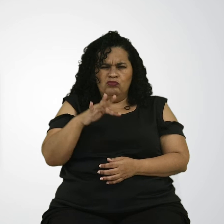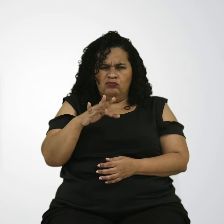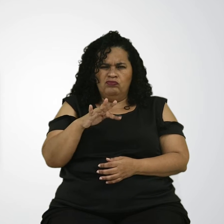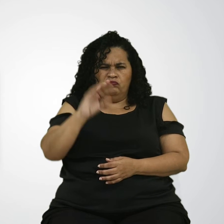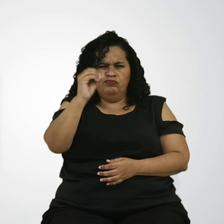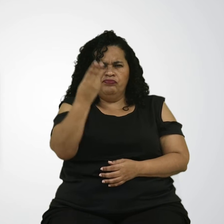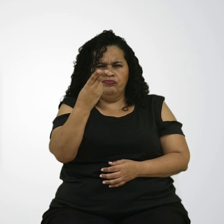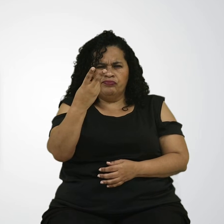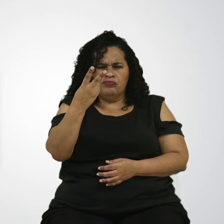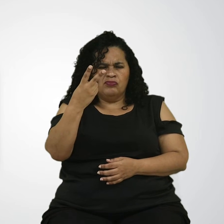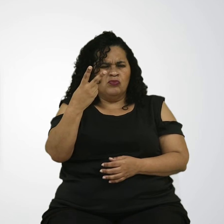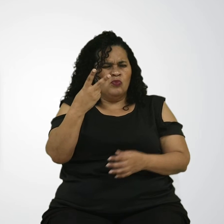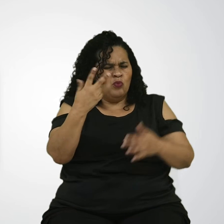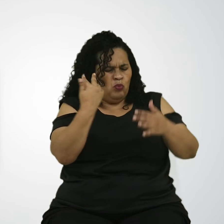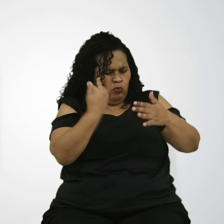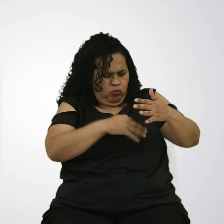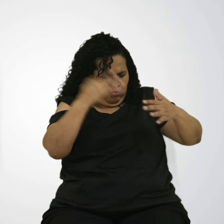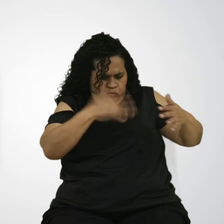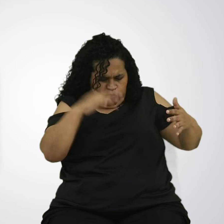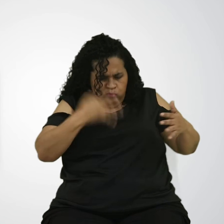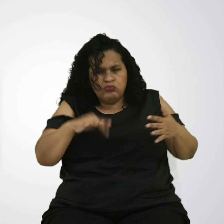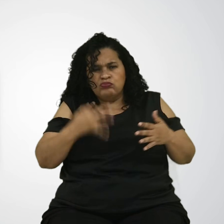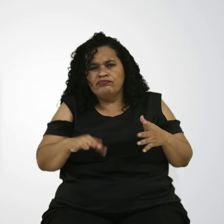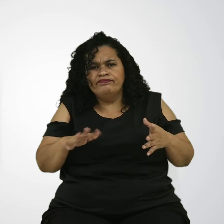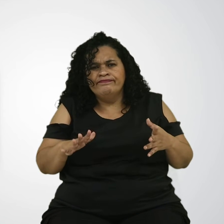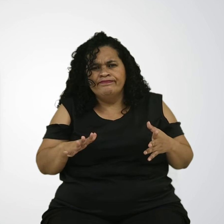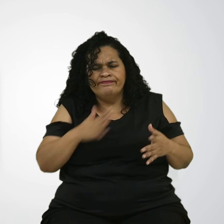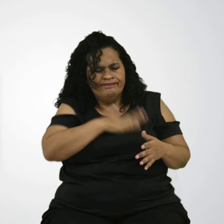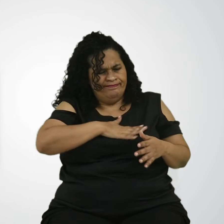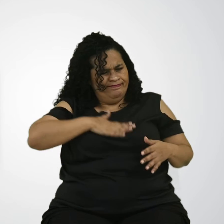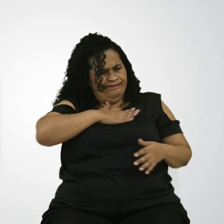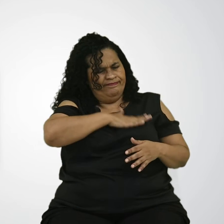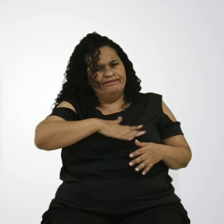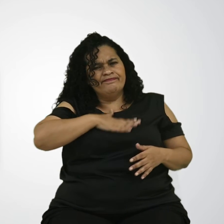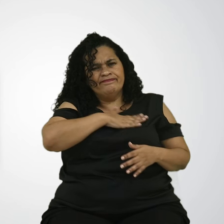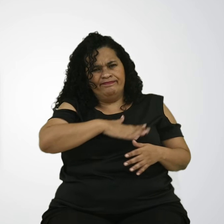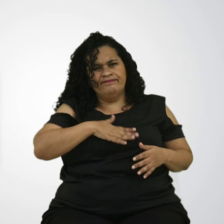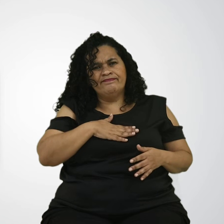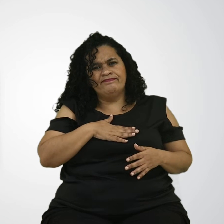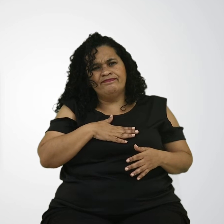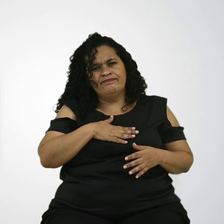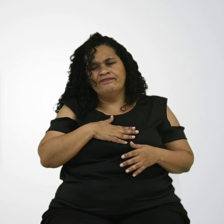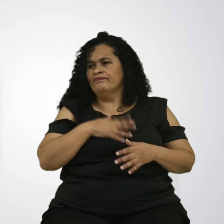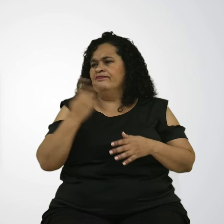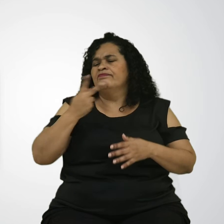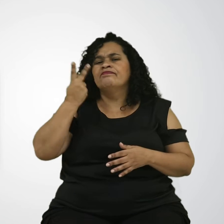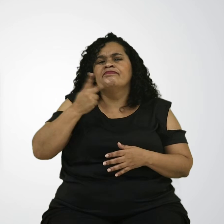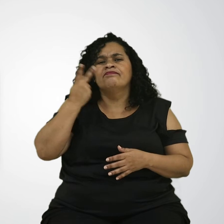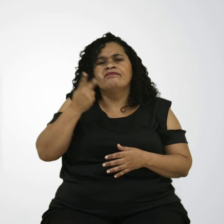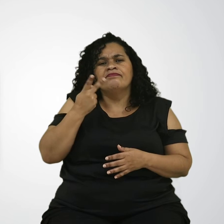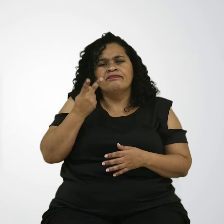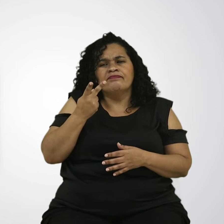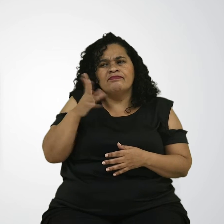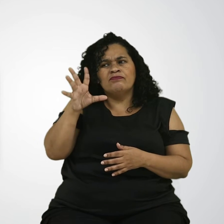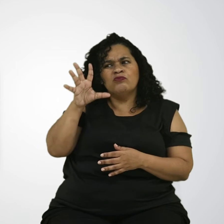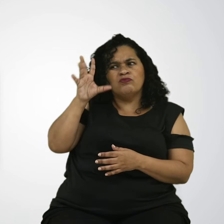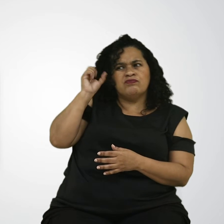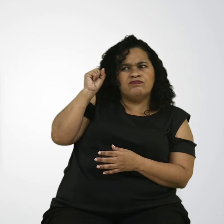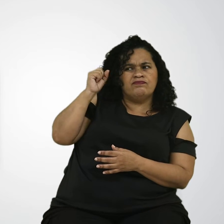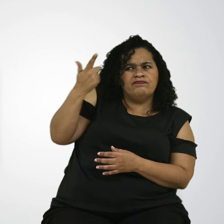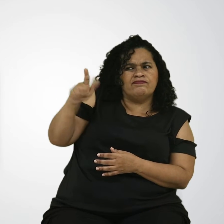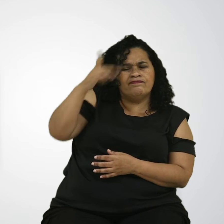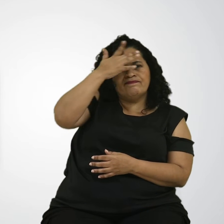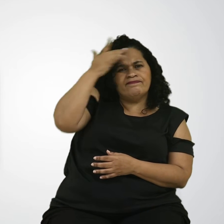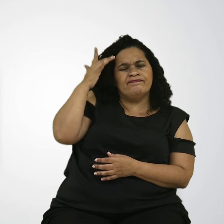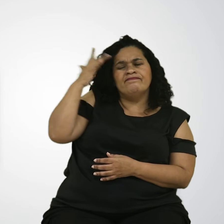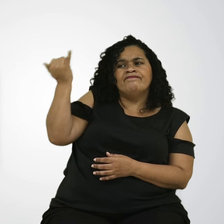sentir inferiorizado, eu gostaria de ouvir aquilo que eu estou para dizer, ou o contrário